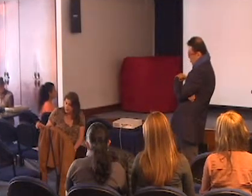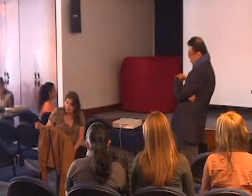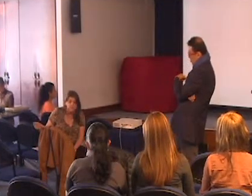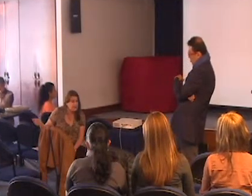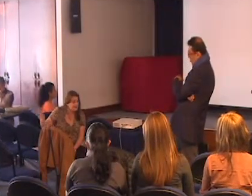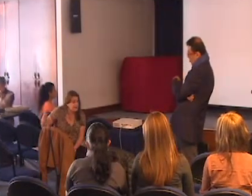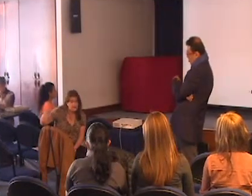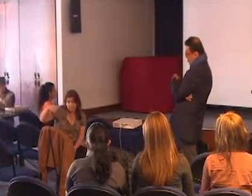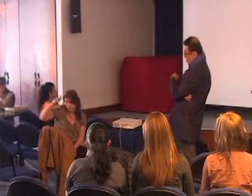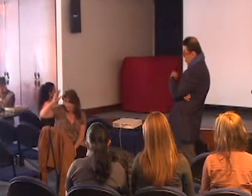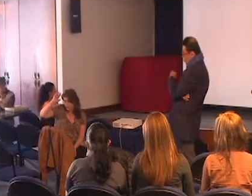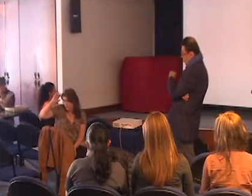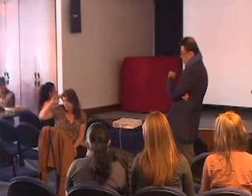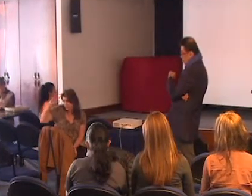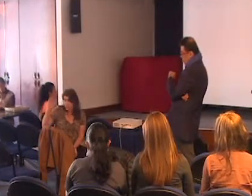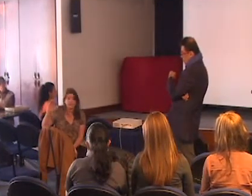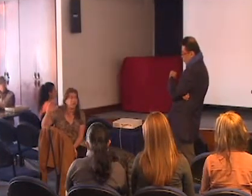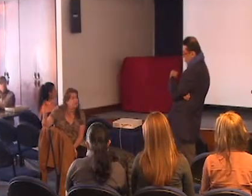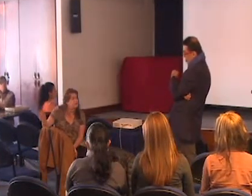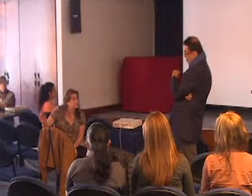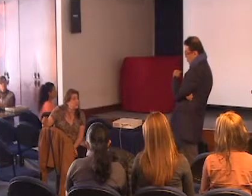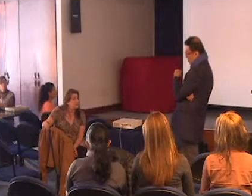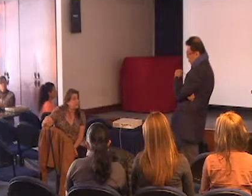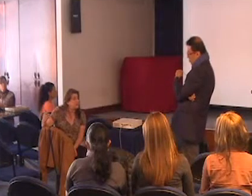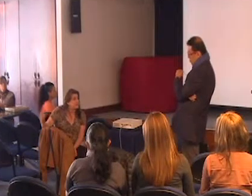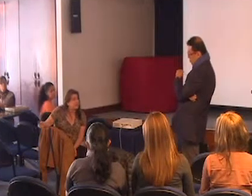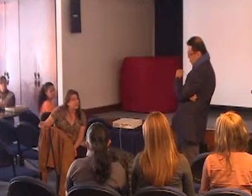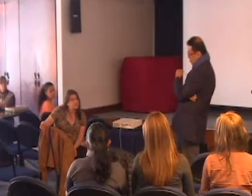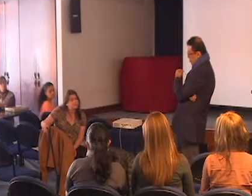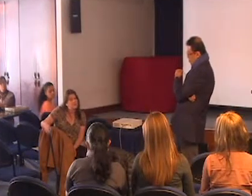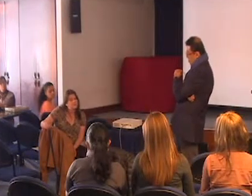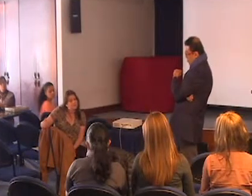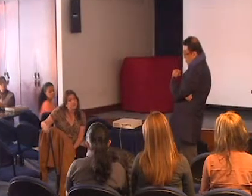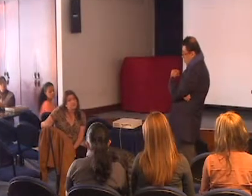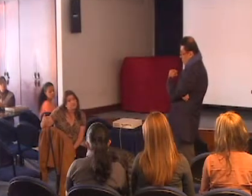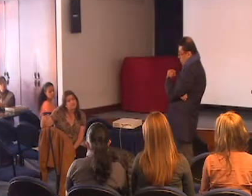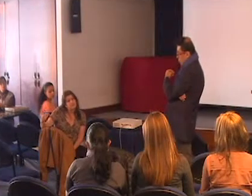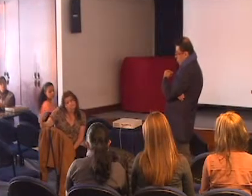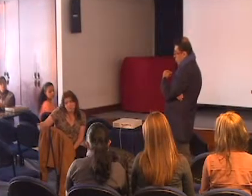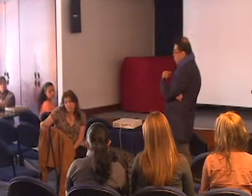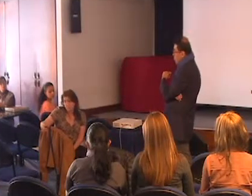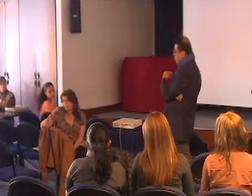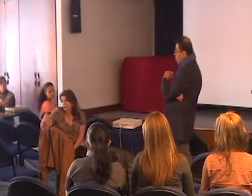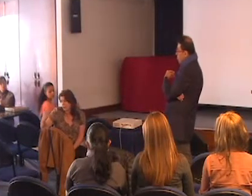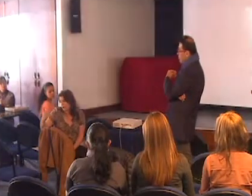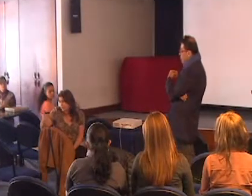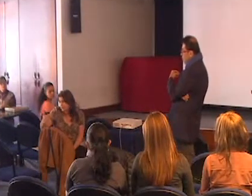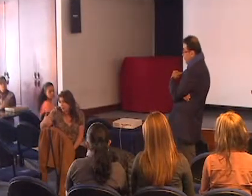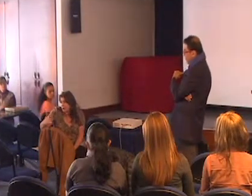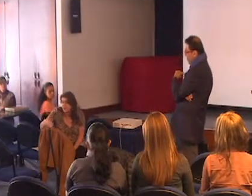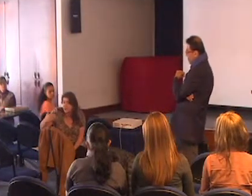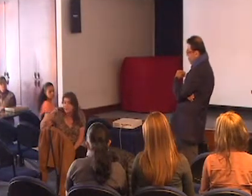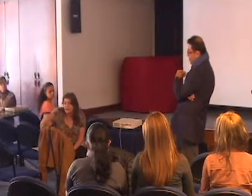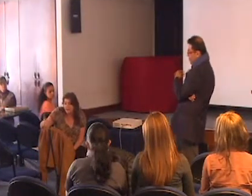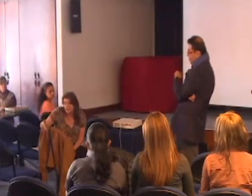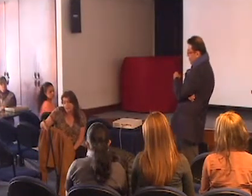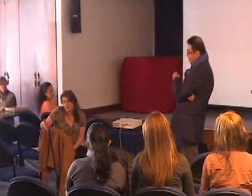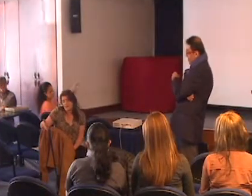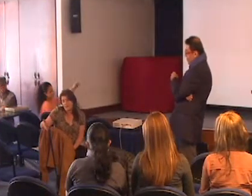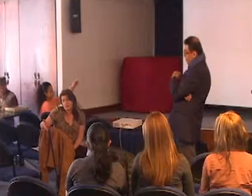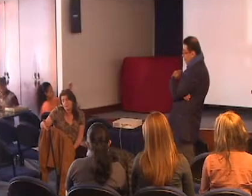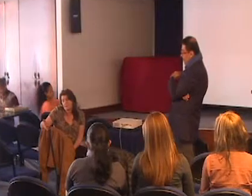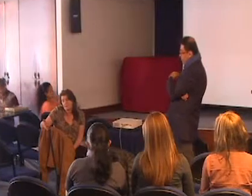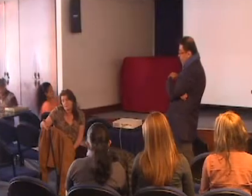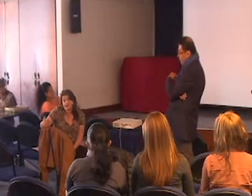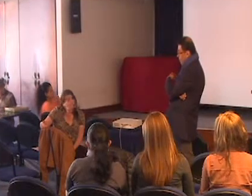Y todo lo hicimos a través de esta niña, pues ustedes son los propios, la de conocer. Ella hizo así y hace unas cosas maravillosas, me lo ha